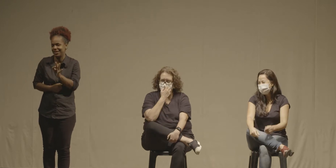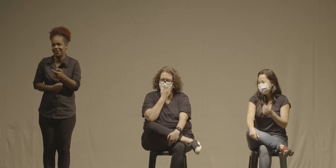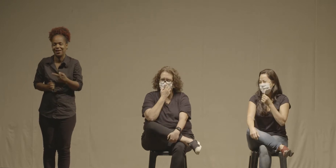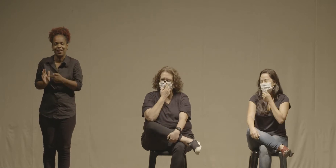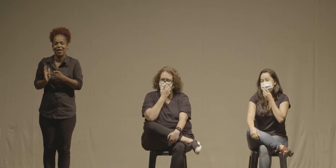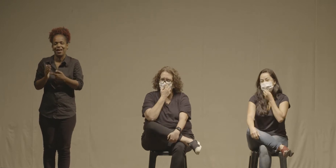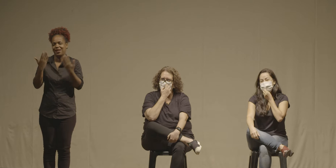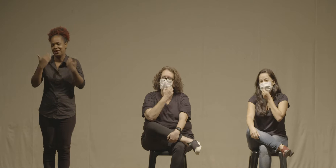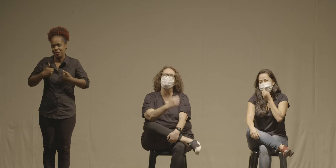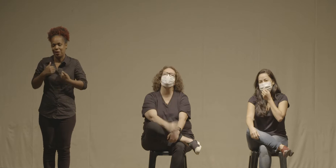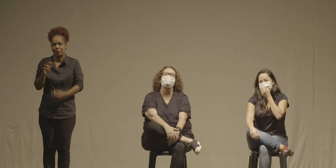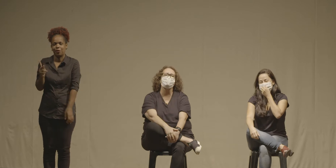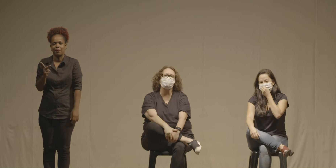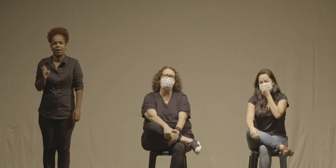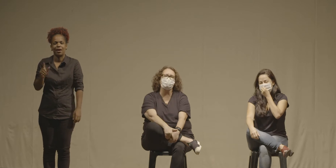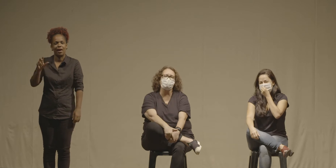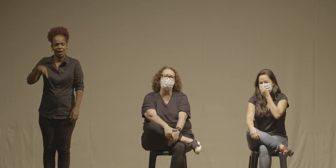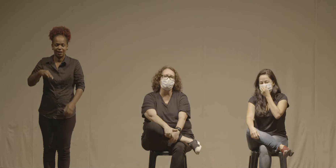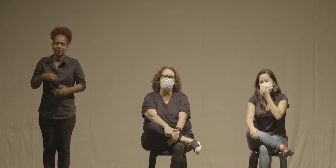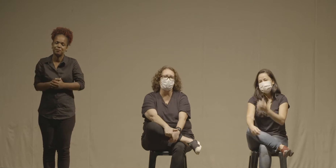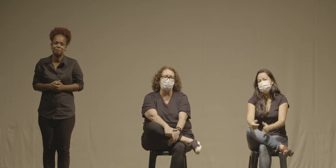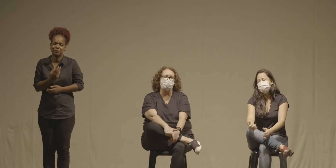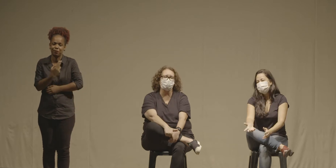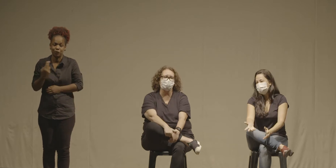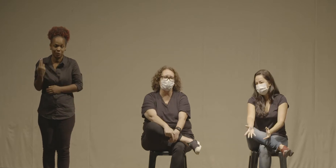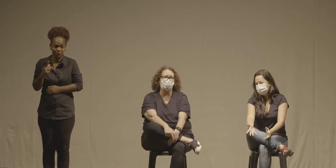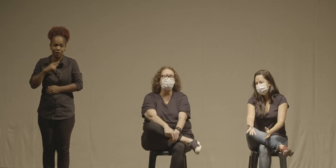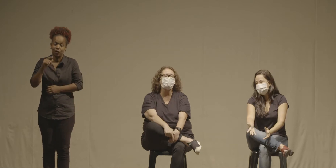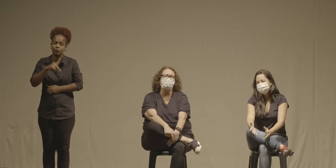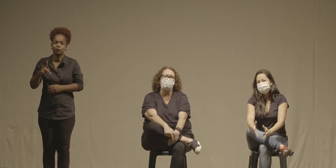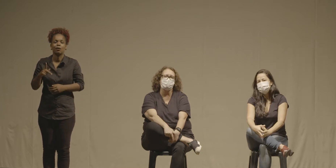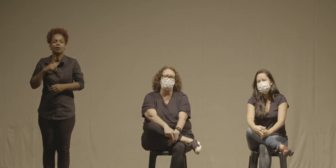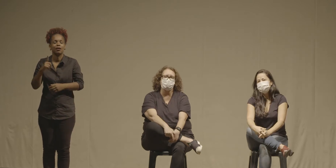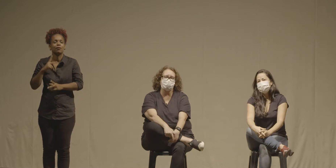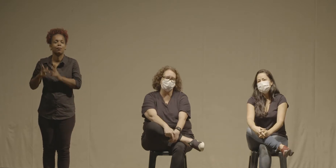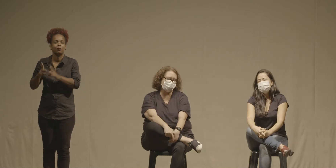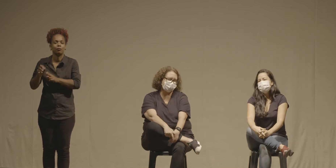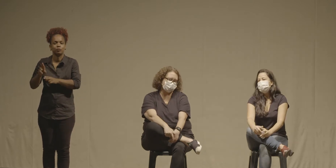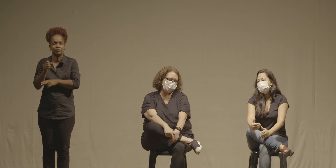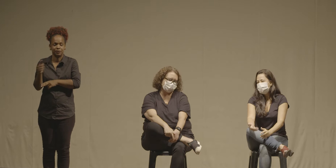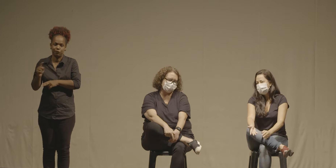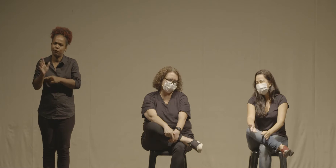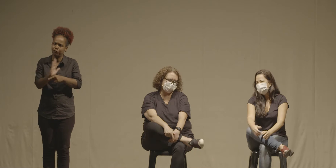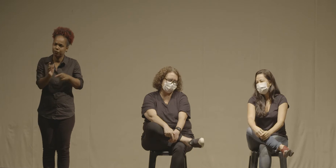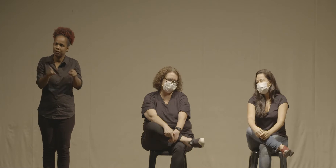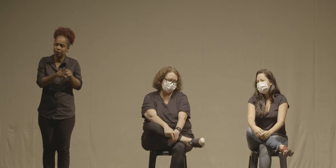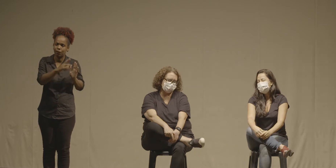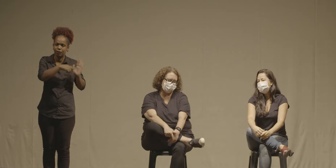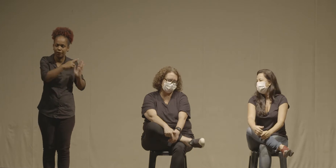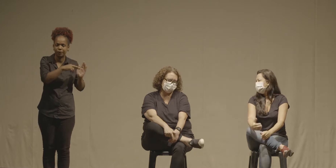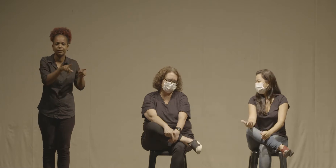apresentei. Meu nome é Ellen, eu sou produtora desse filme, sou